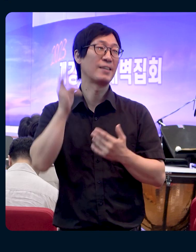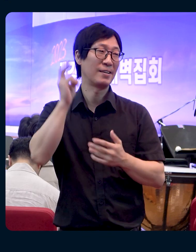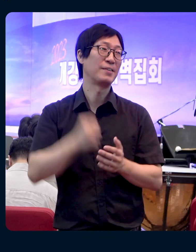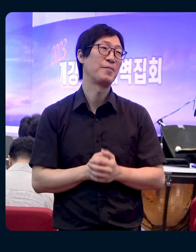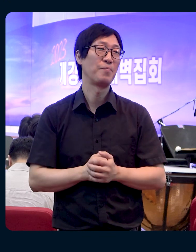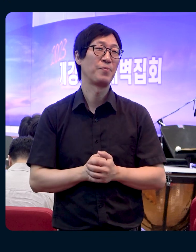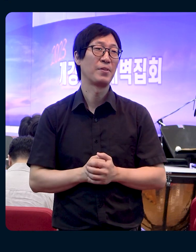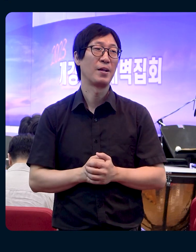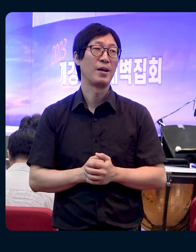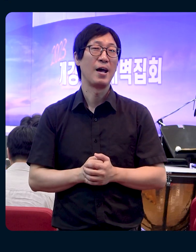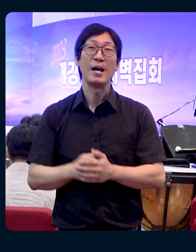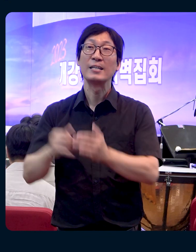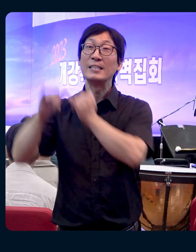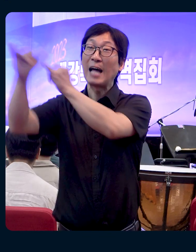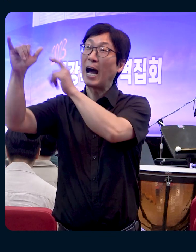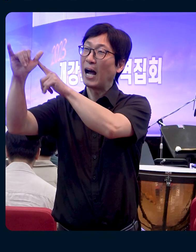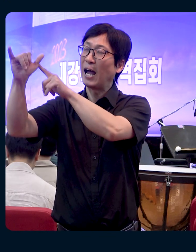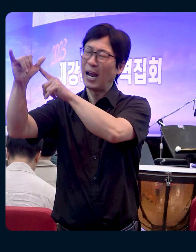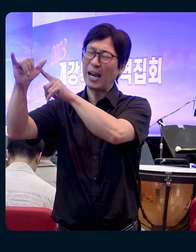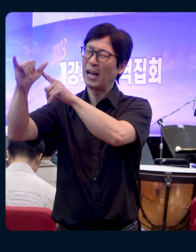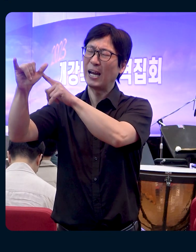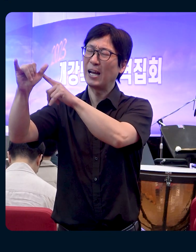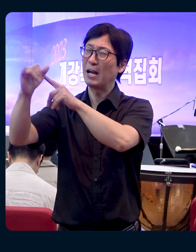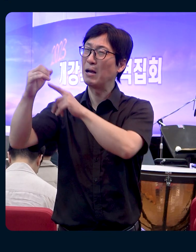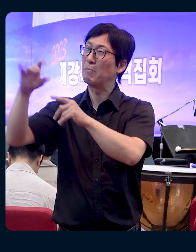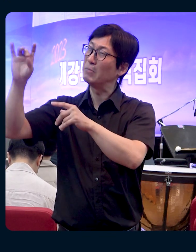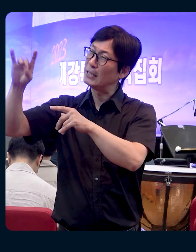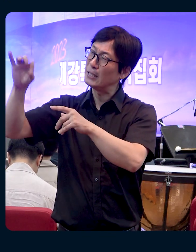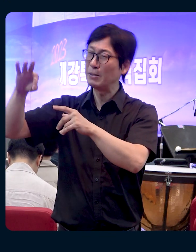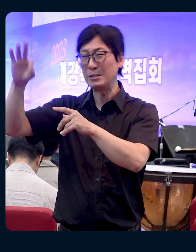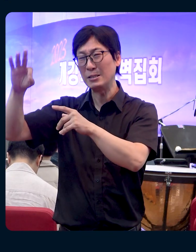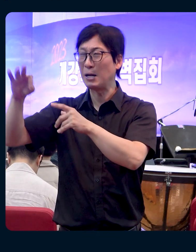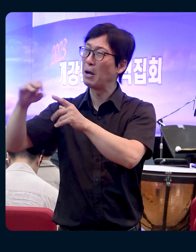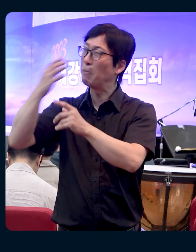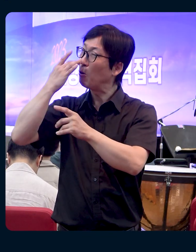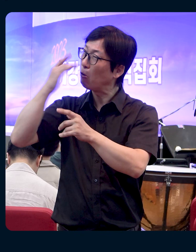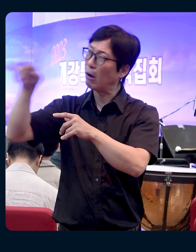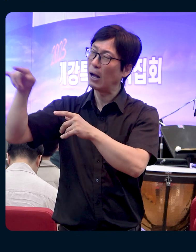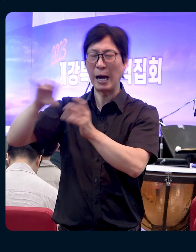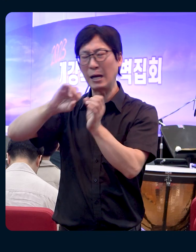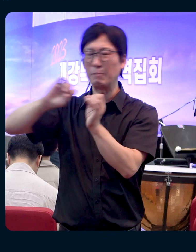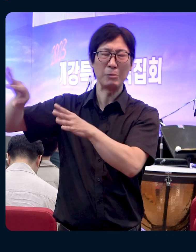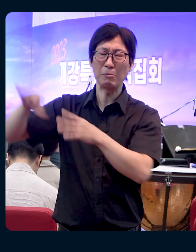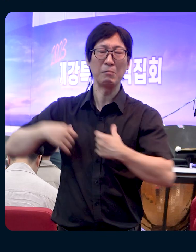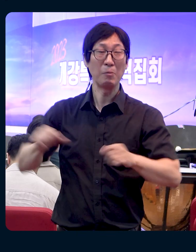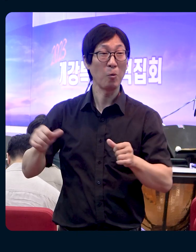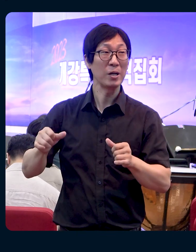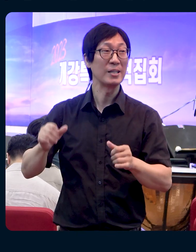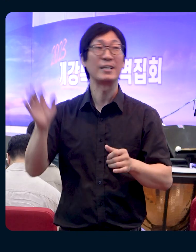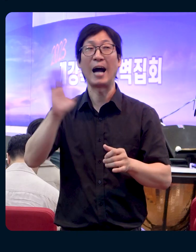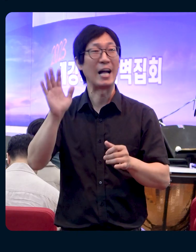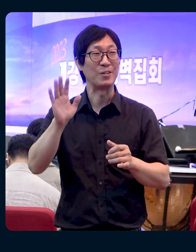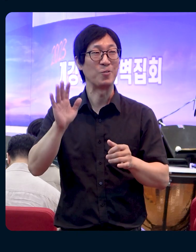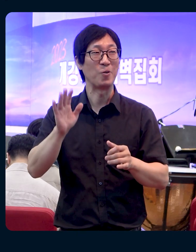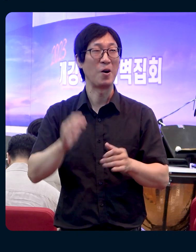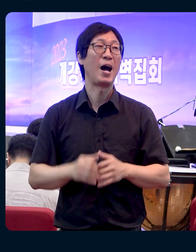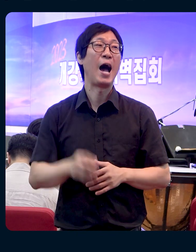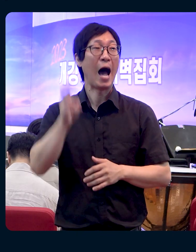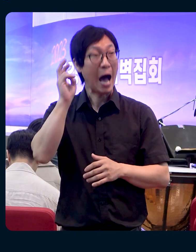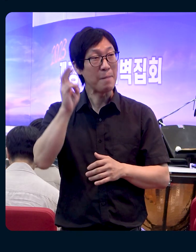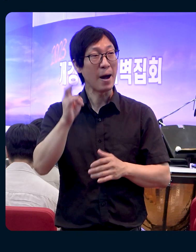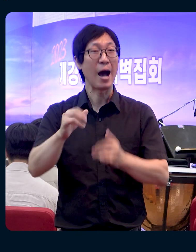안 받아도 그만, 그런 건 아니에요. 정말 우리가 꼭 받아야 될, 너무 사모하는 그런 것인 건